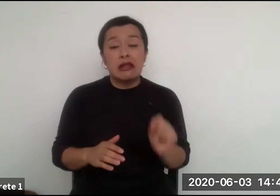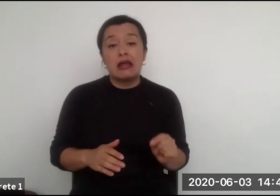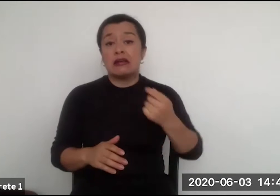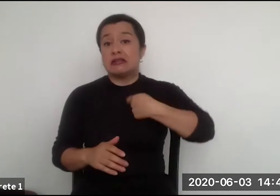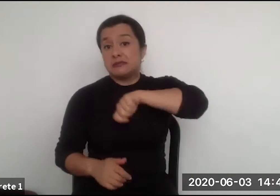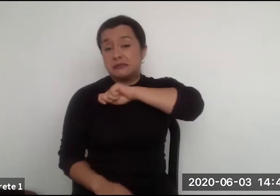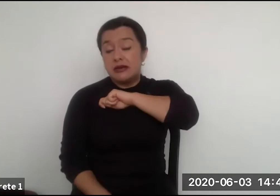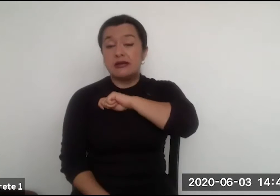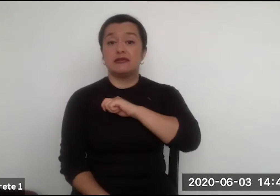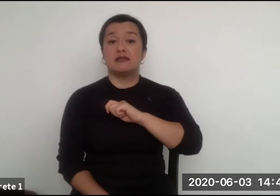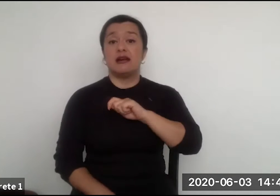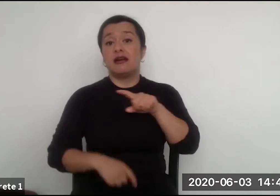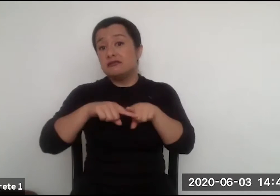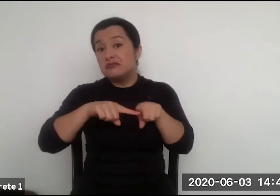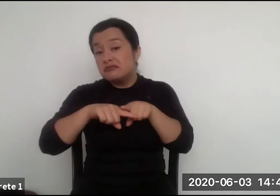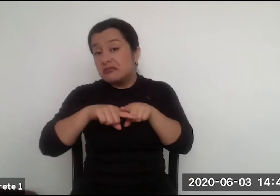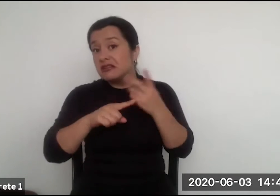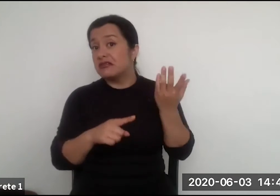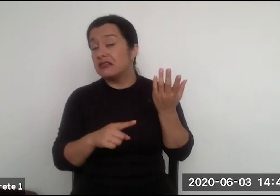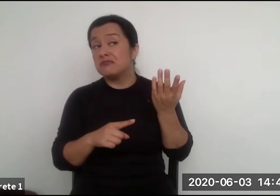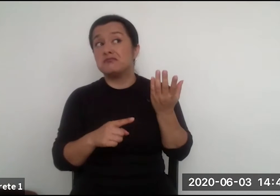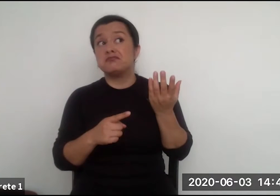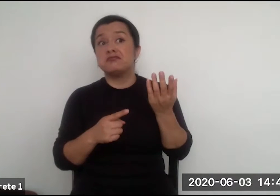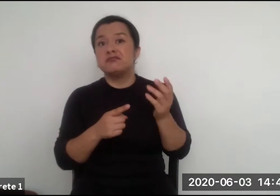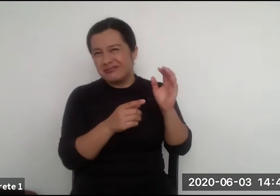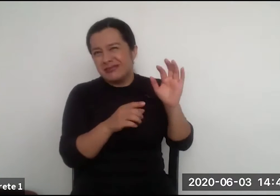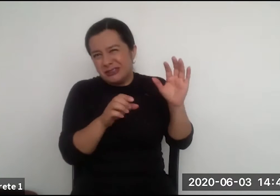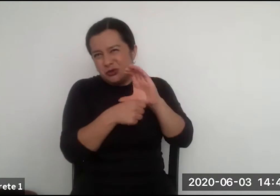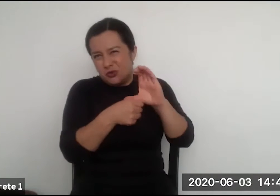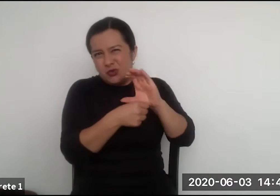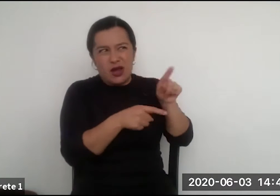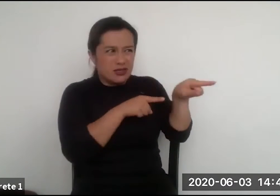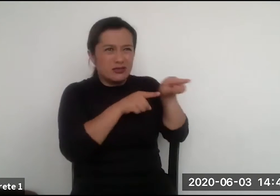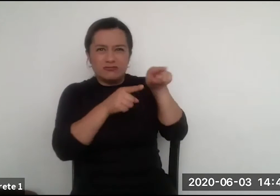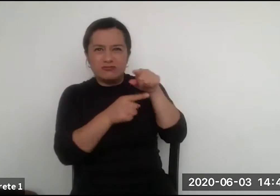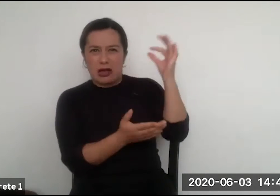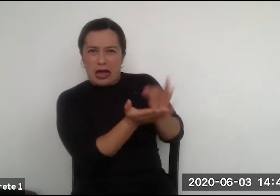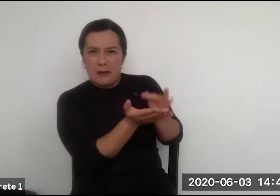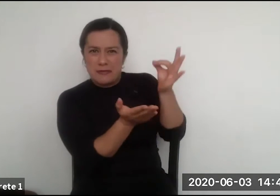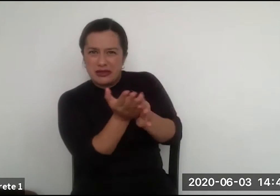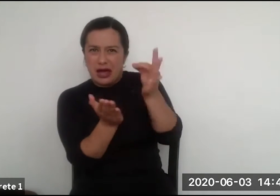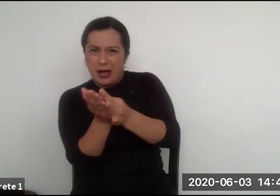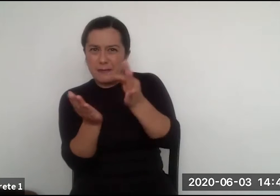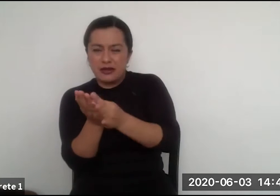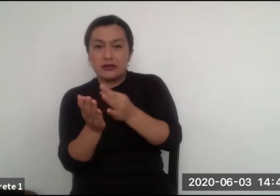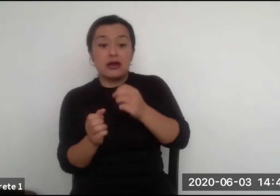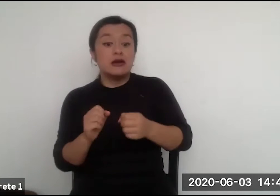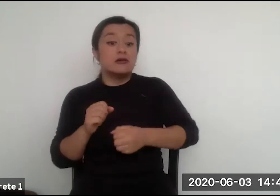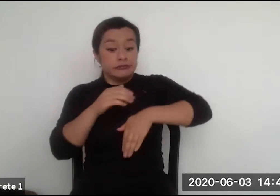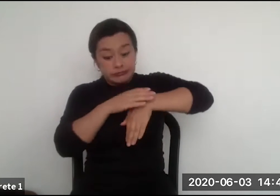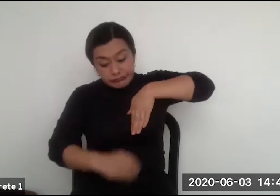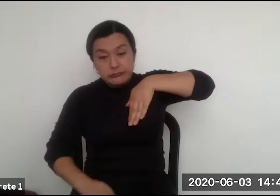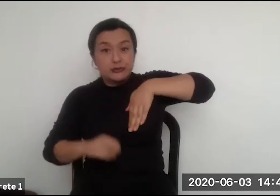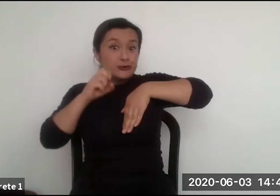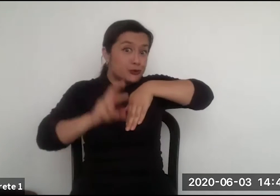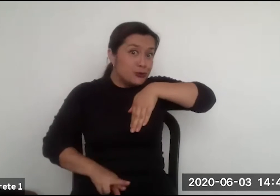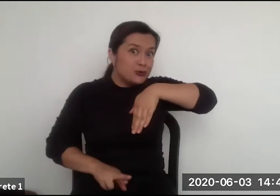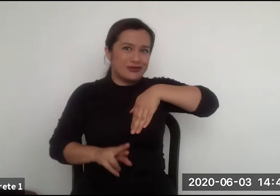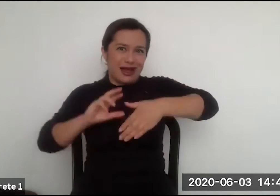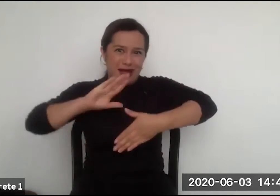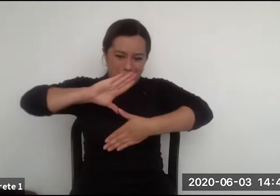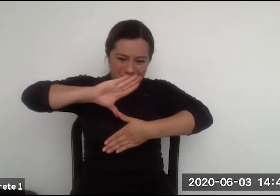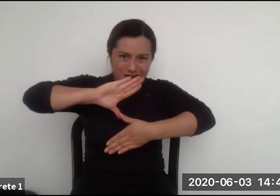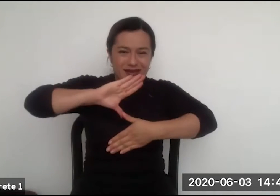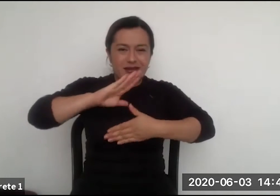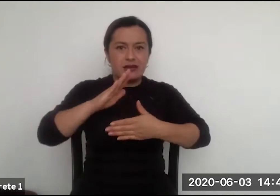Inglaterra, también en las ciudades capitales de otros países de nuestro sur, de nuestra América,